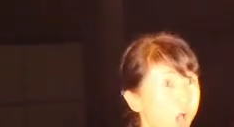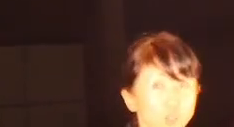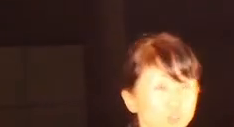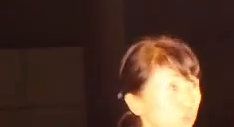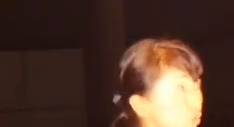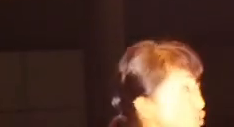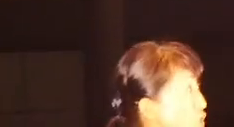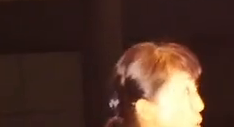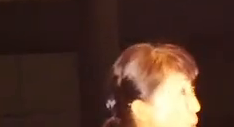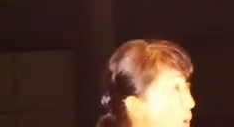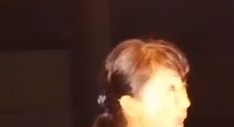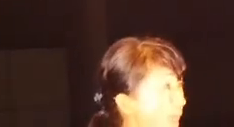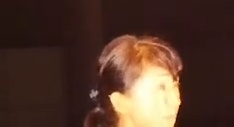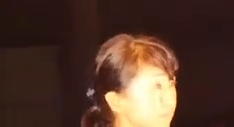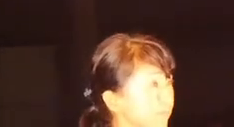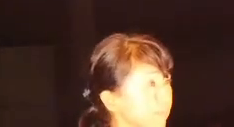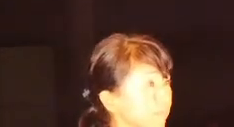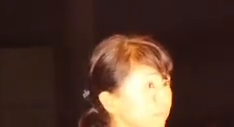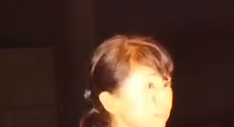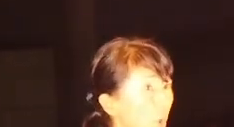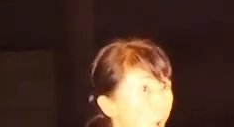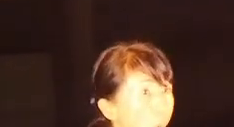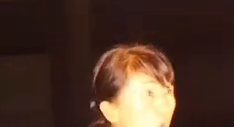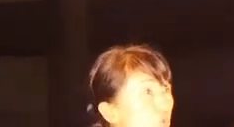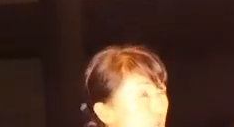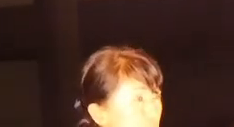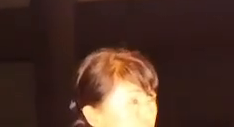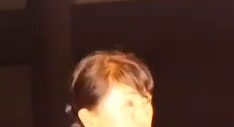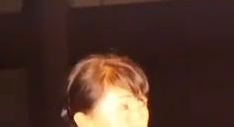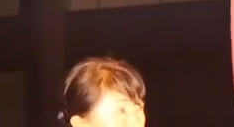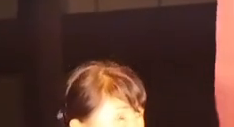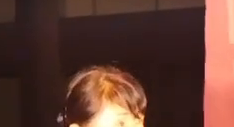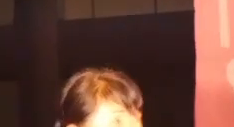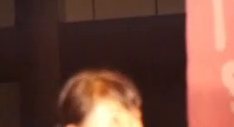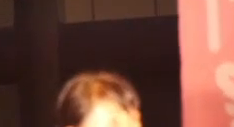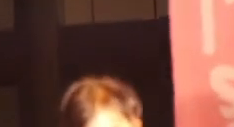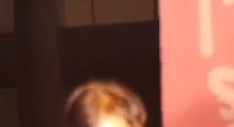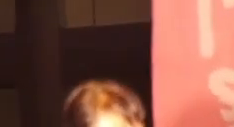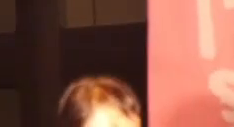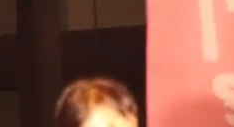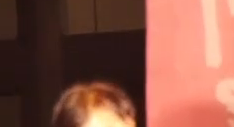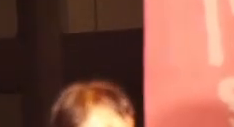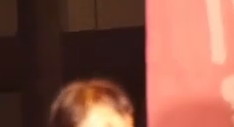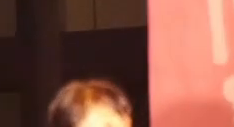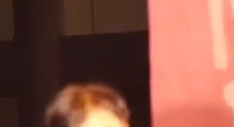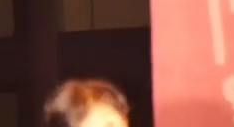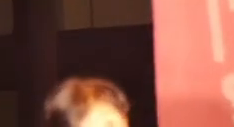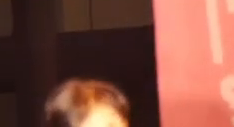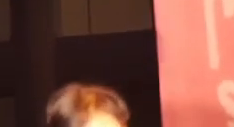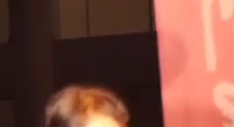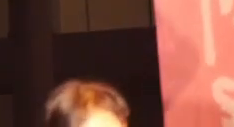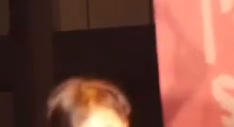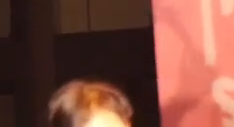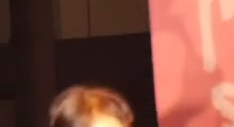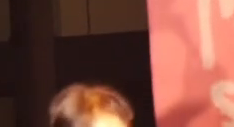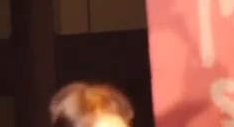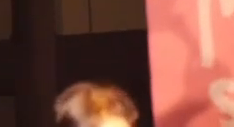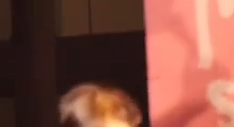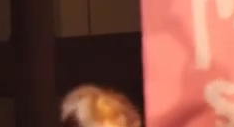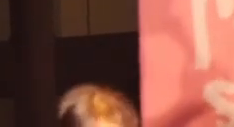9兆円がお釣りが出た。この9兆円の使い道について提案させてください。皆さん